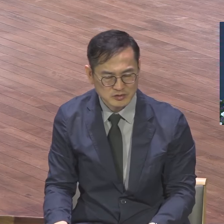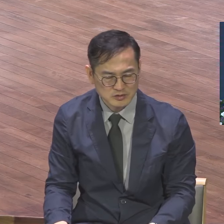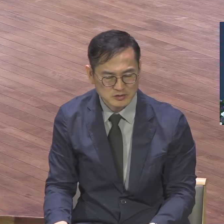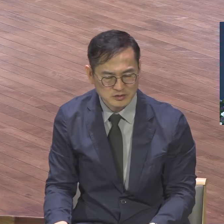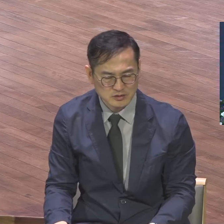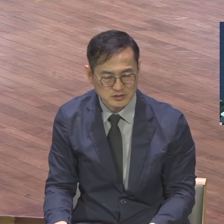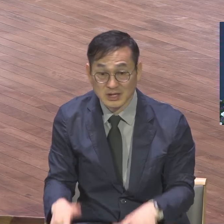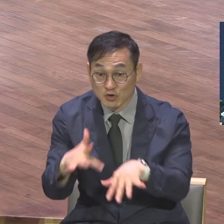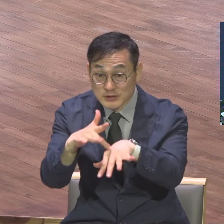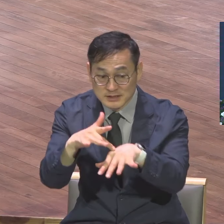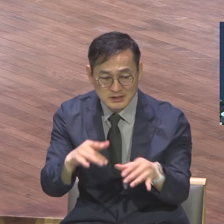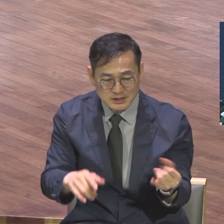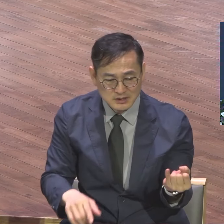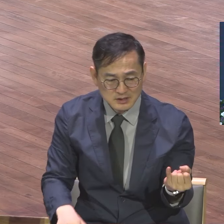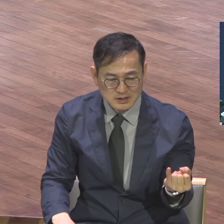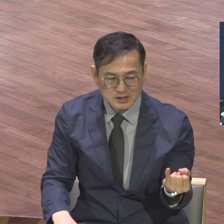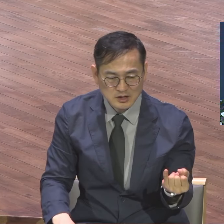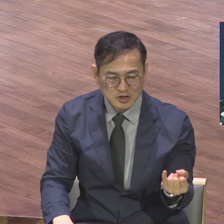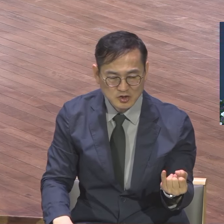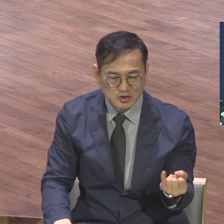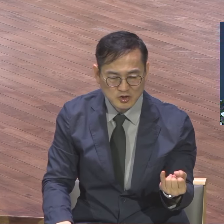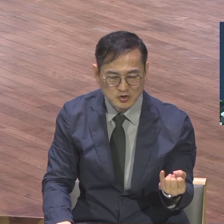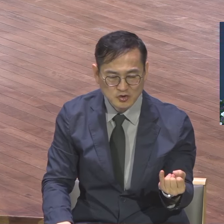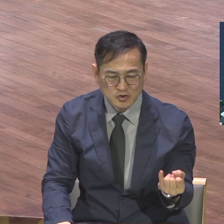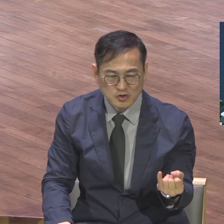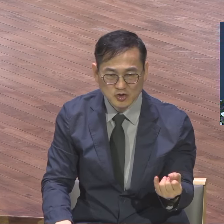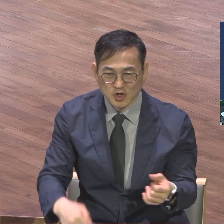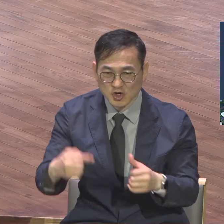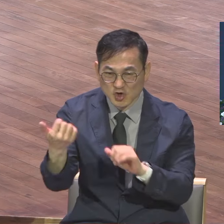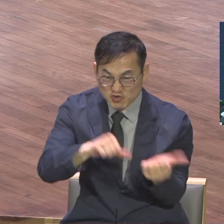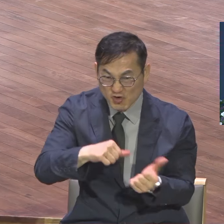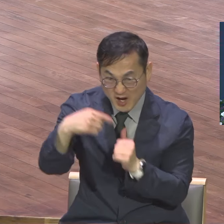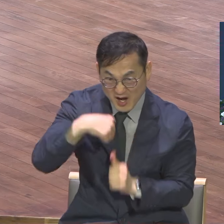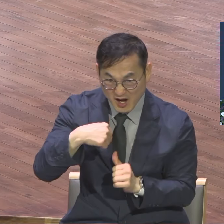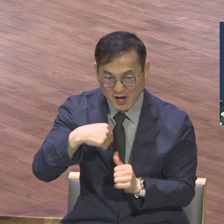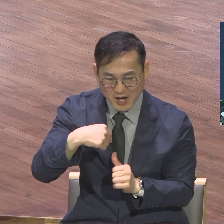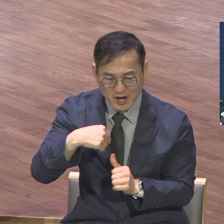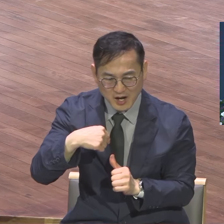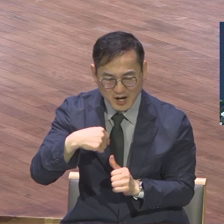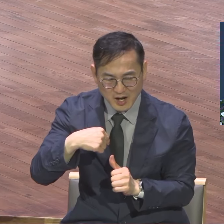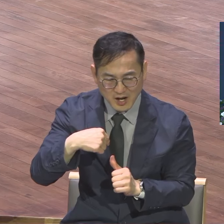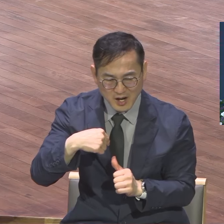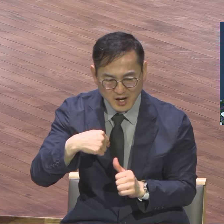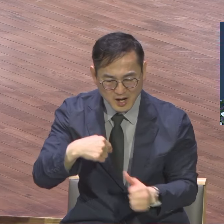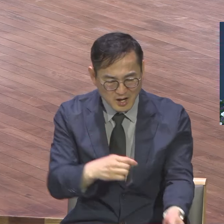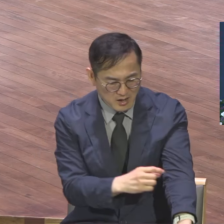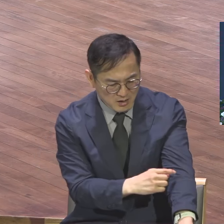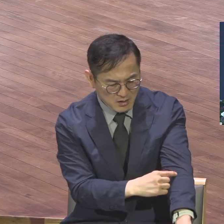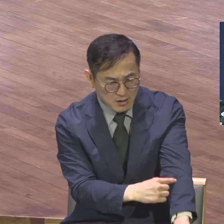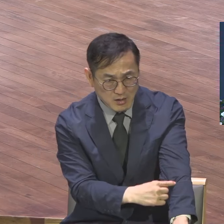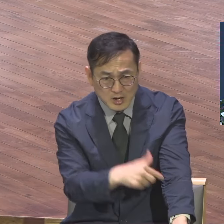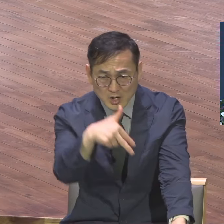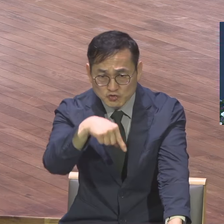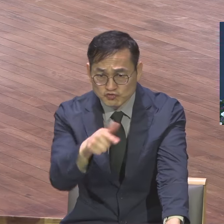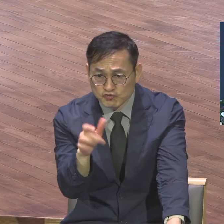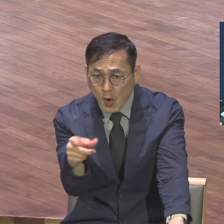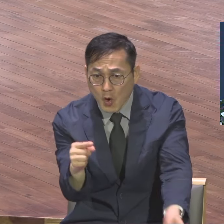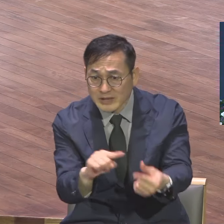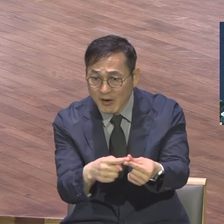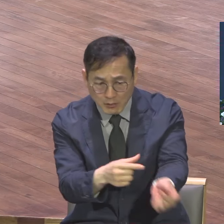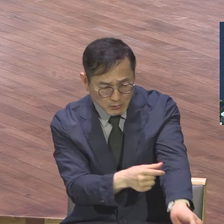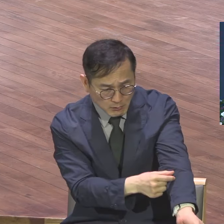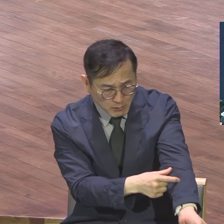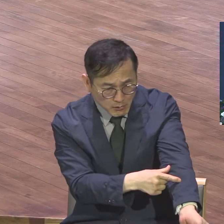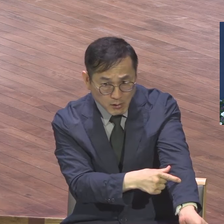한번 귀신이 죽어 하면 죽으라는 단어가 한국말이 여기서 팔에서 나오는 거요. 그러니까 예수